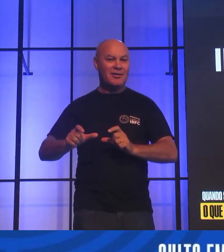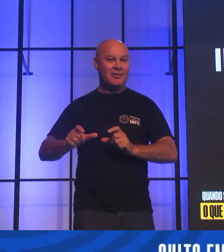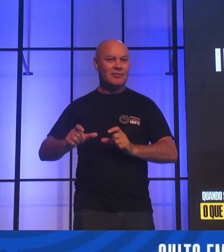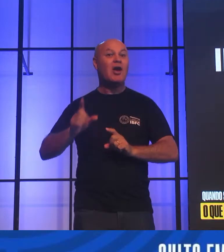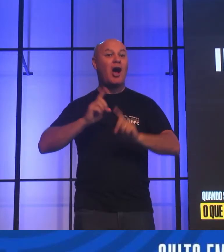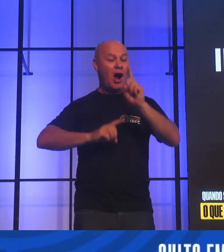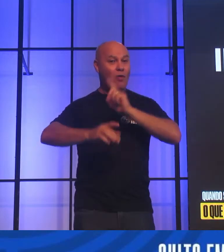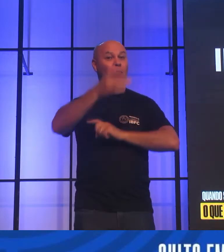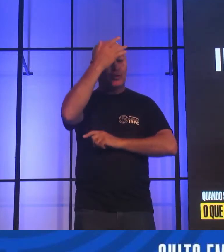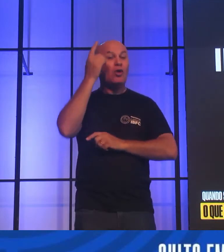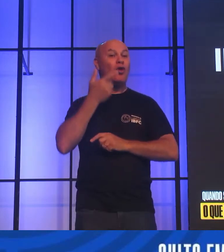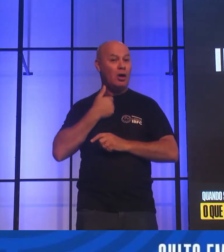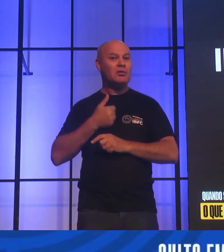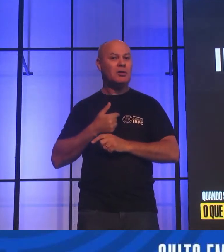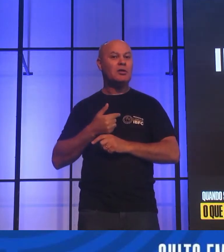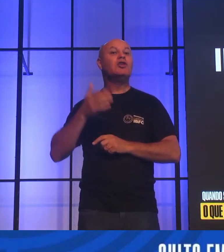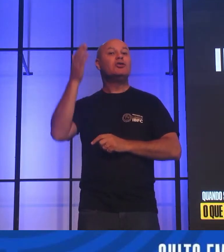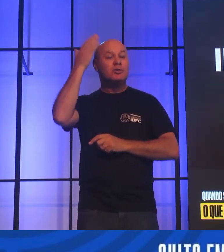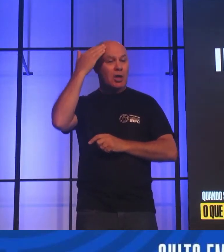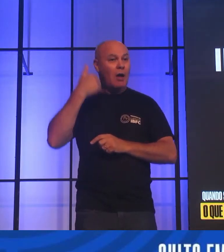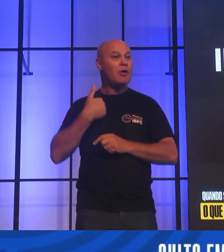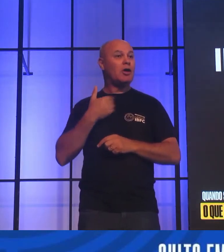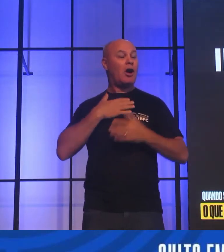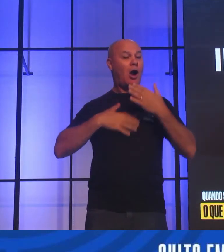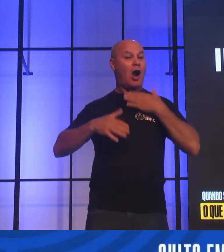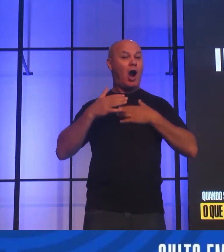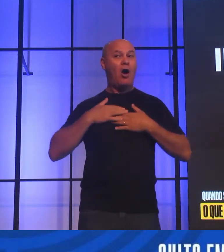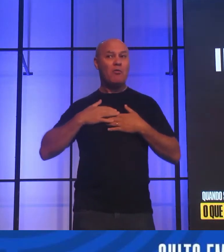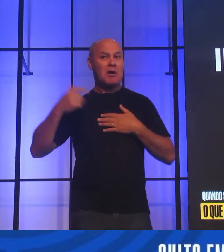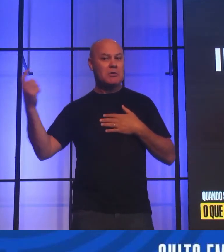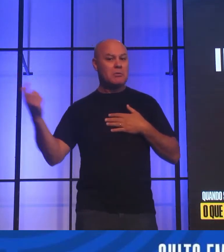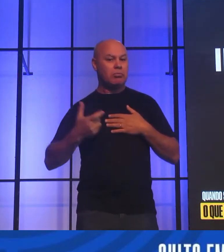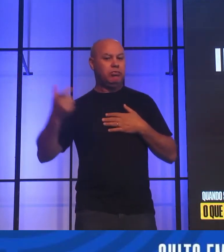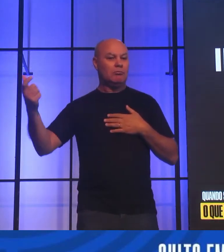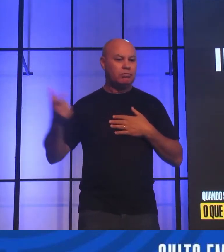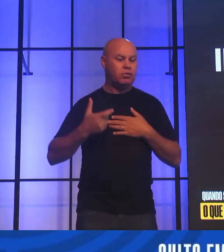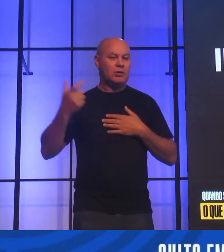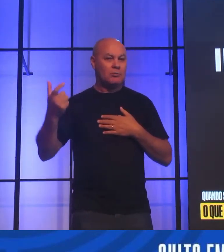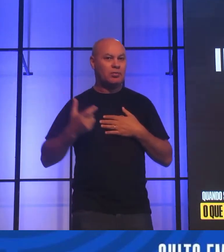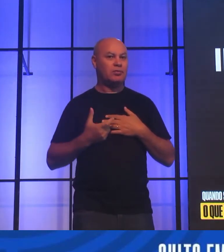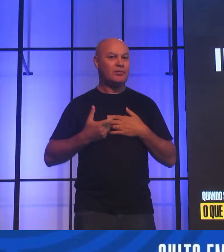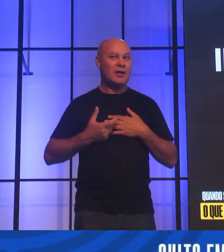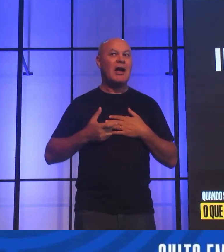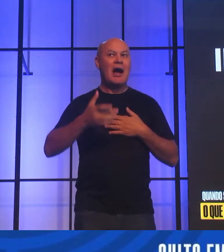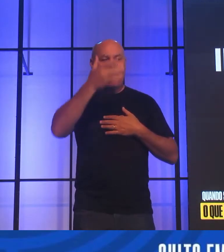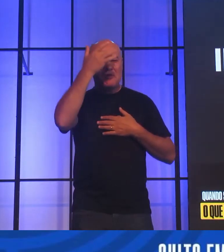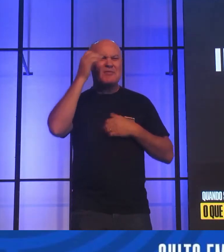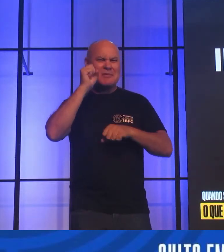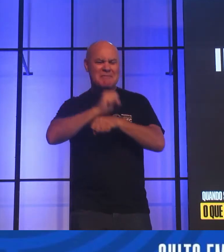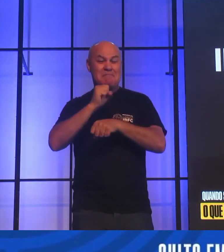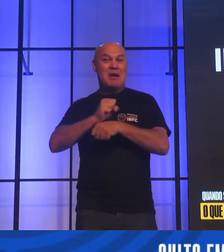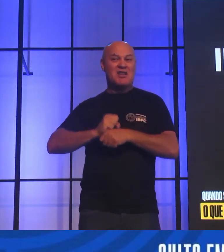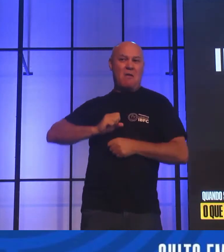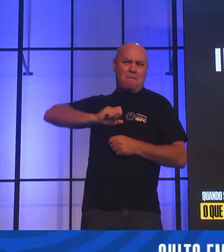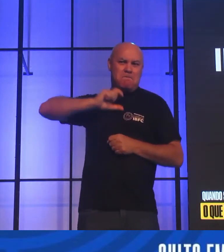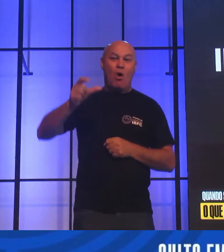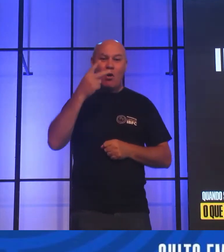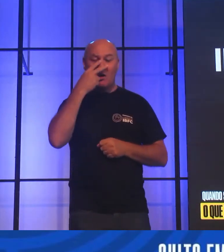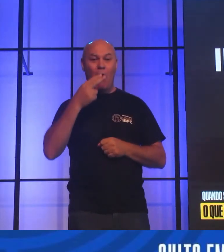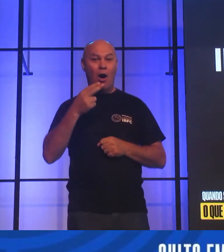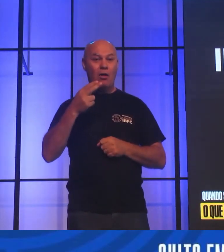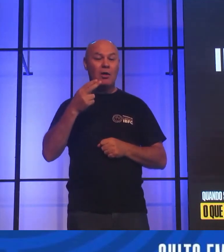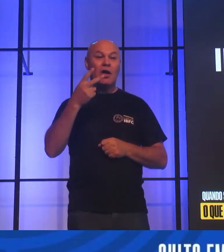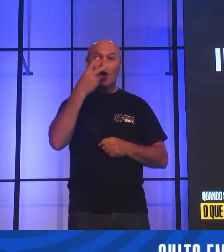Ixi! E o que tem de pessoas que têm uma habilidade tremenda de querer controlar. Mas Jesus diz,